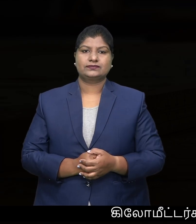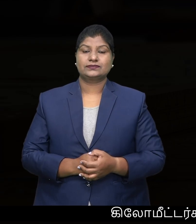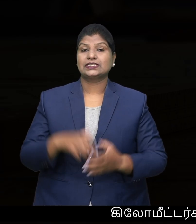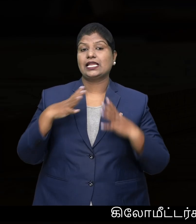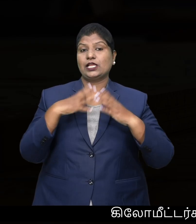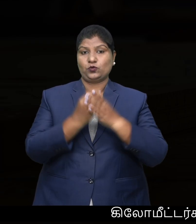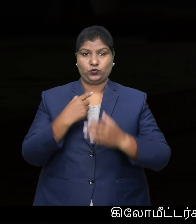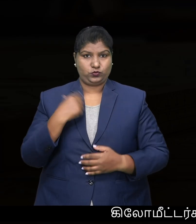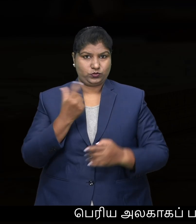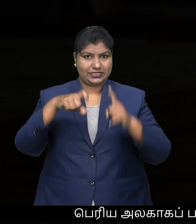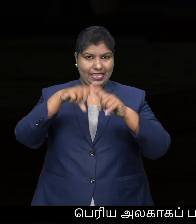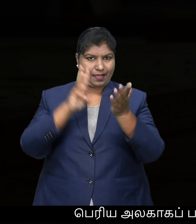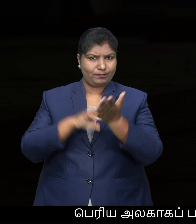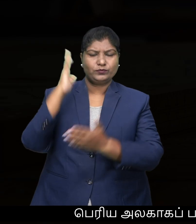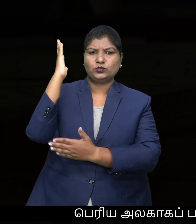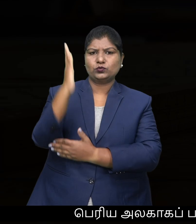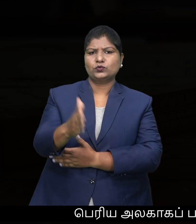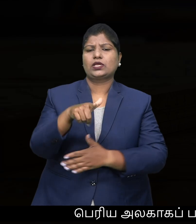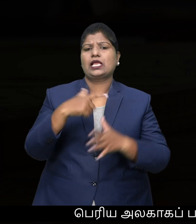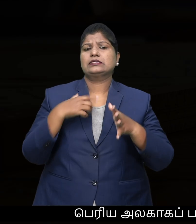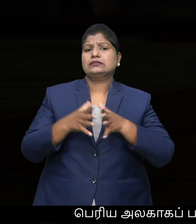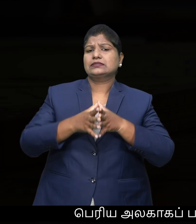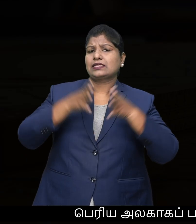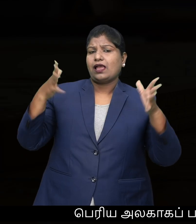கிலோமீட்டர்களை நீளத்தின் பெரிய அலகாக பயன்படுத்துகிறோம்.